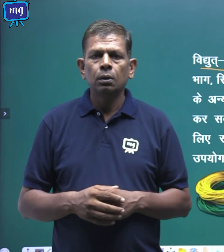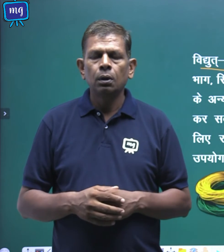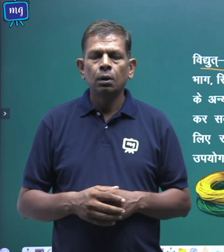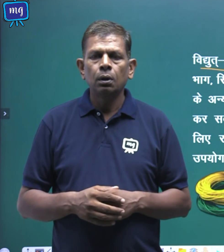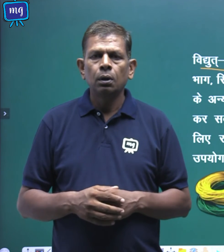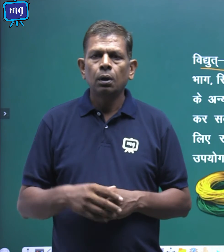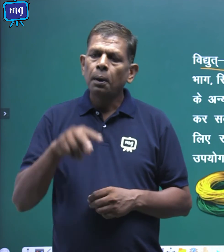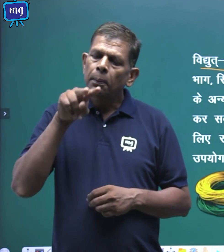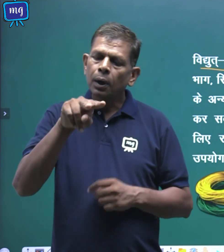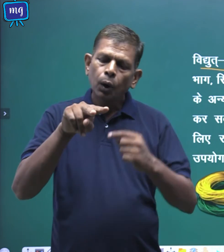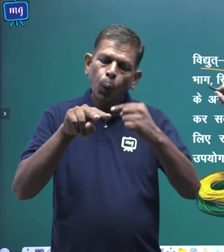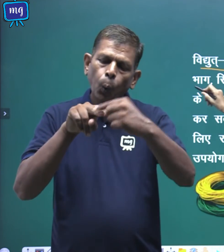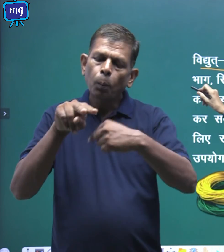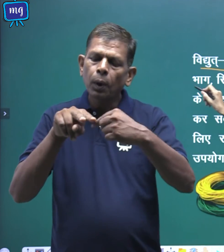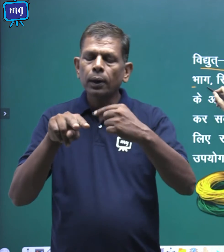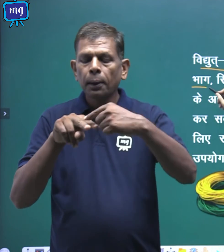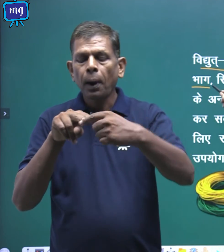प्लग के ऊपर के भाग,